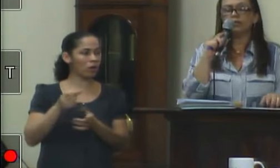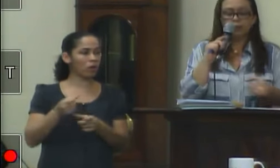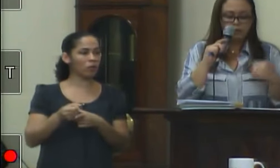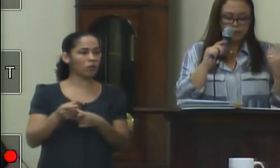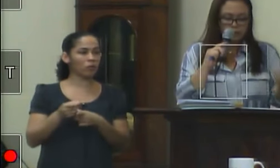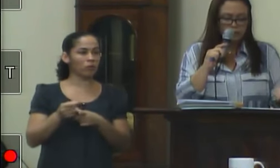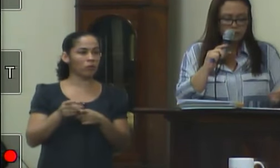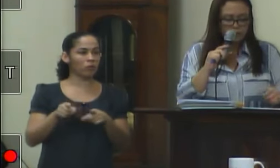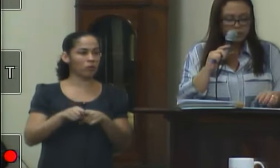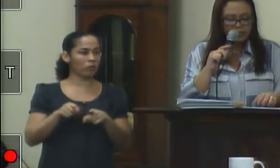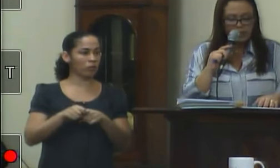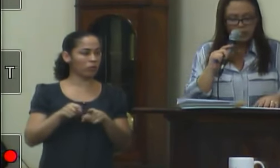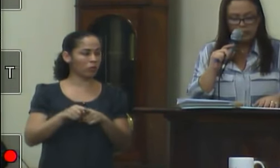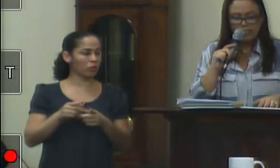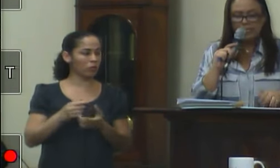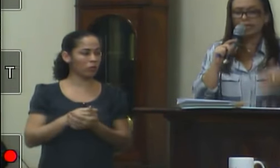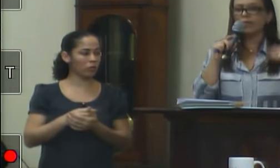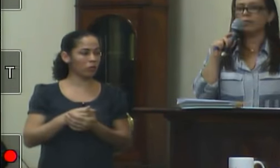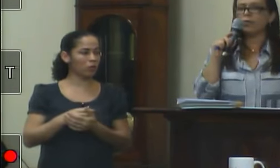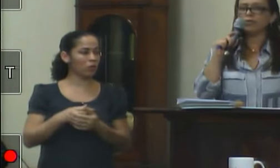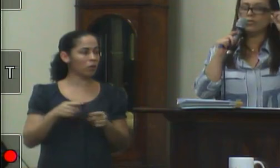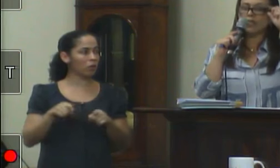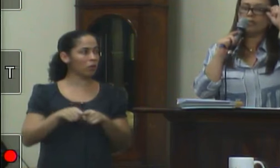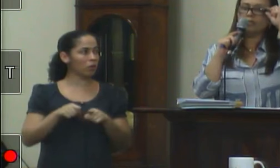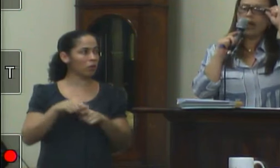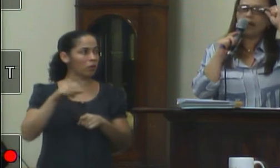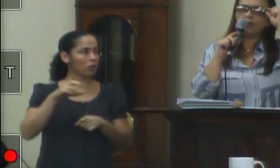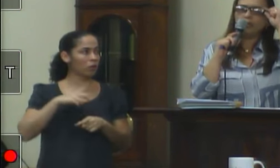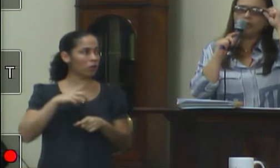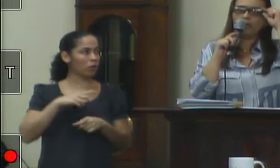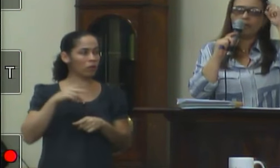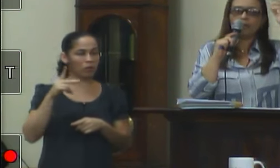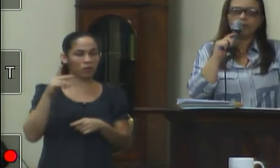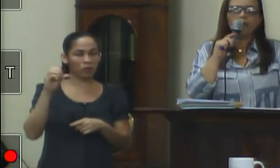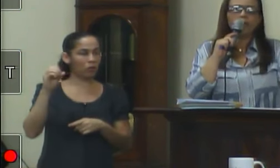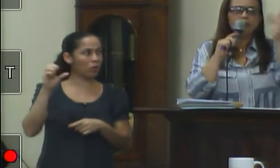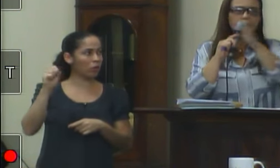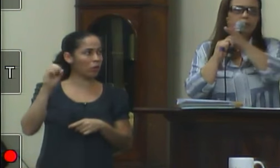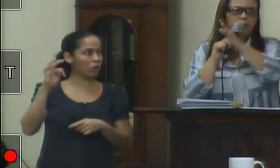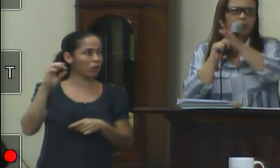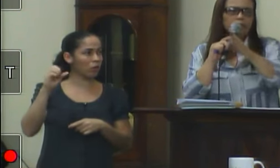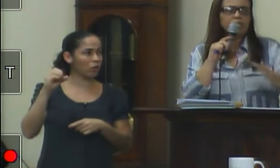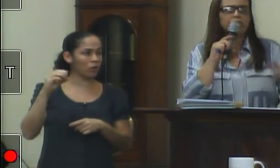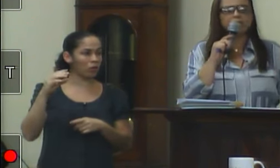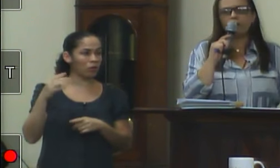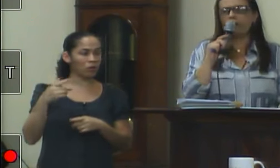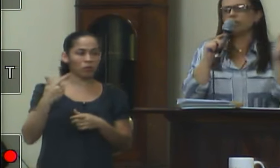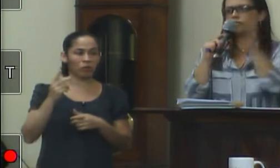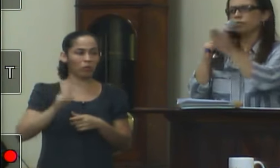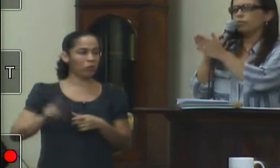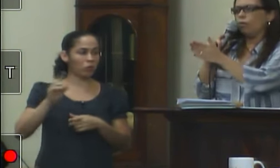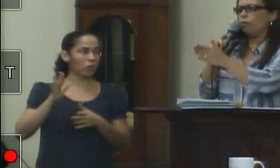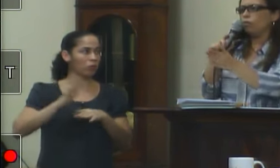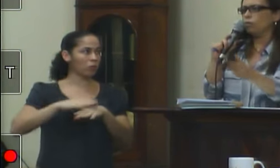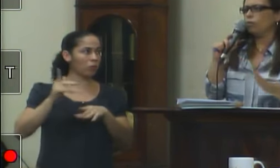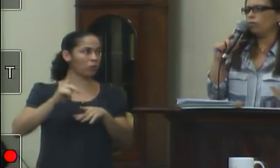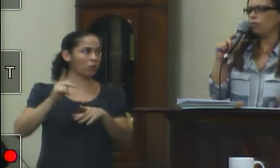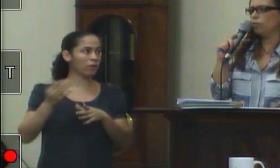lado, não sei se os senhores se lembram, mas lá tem um posto desativado, que era o posto Nilo Borges Graciosa, junto